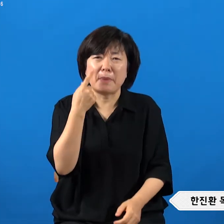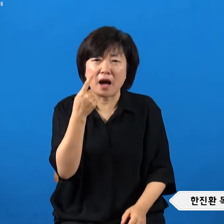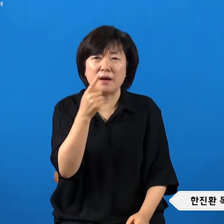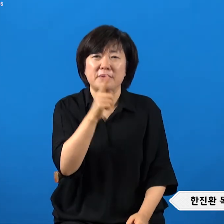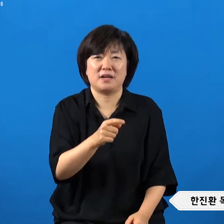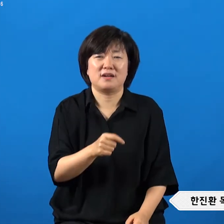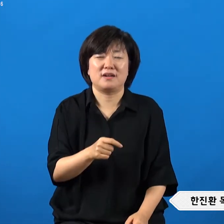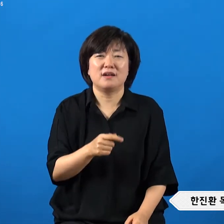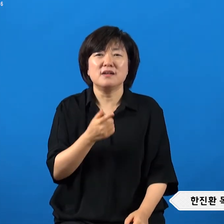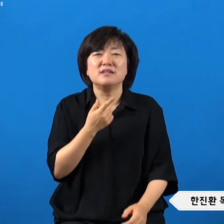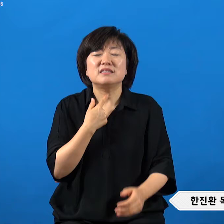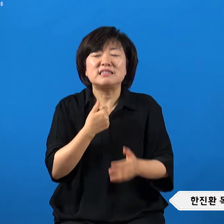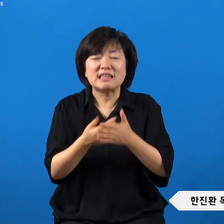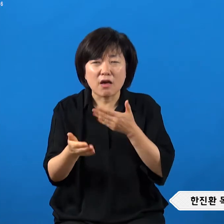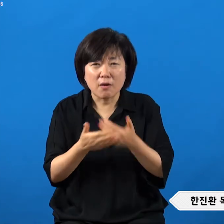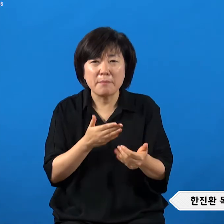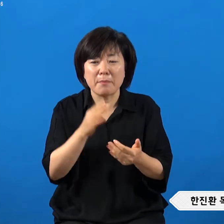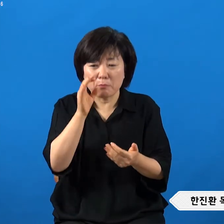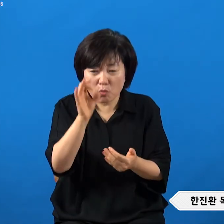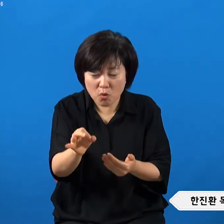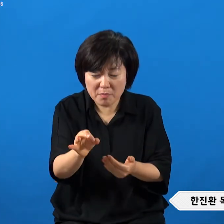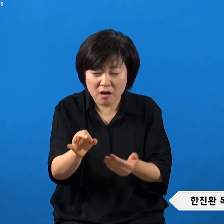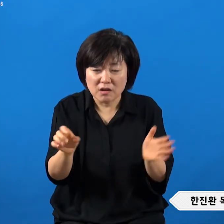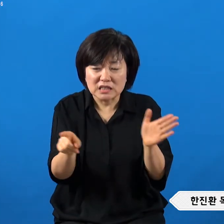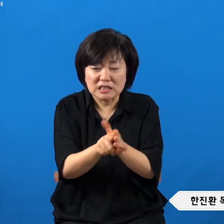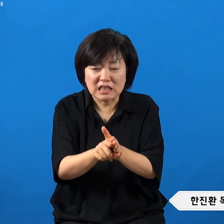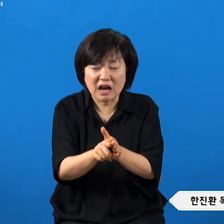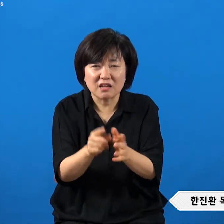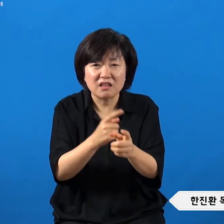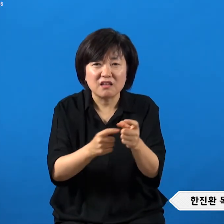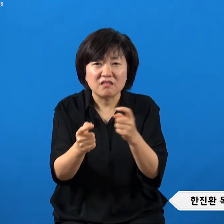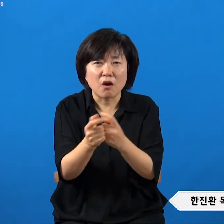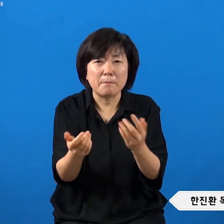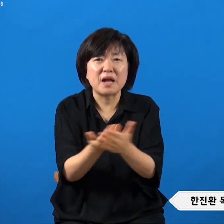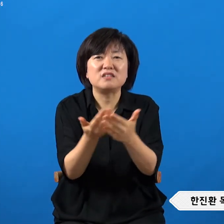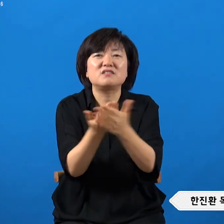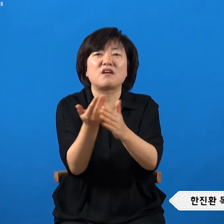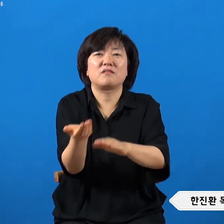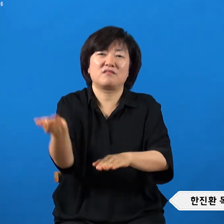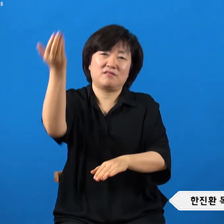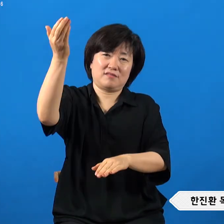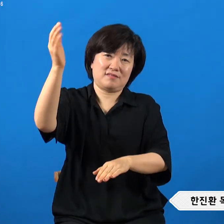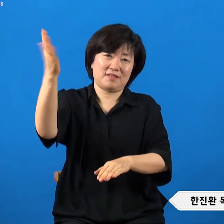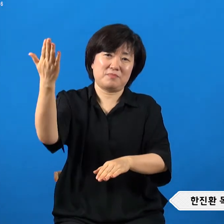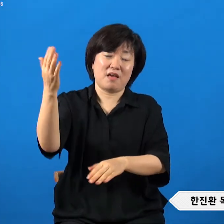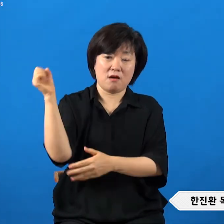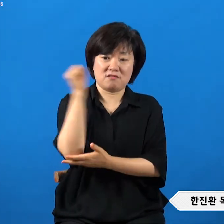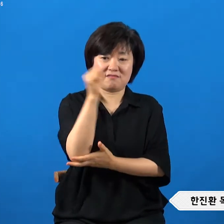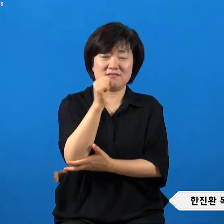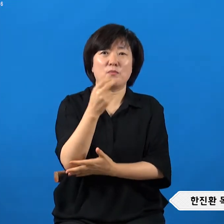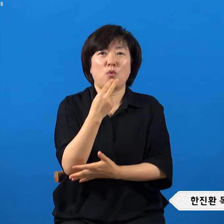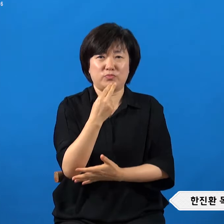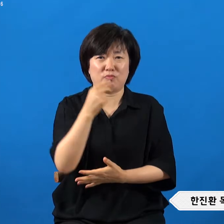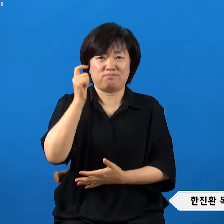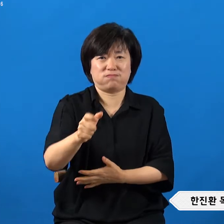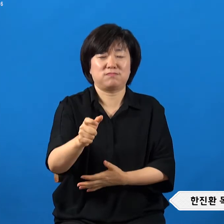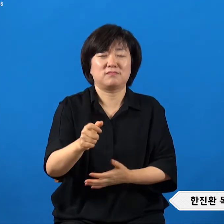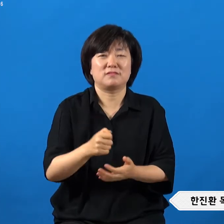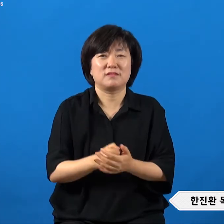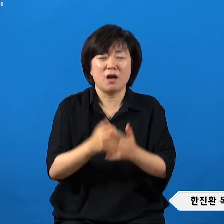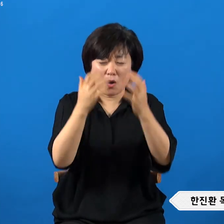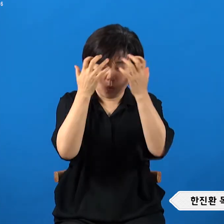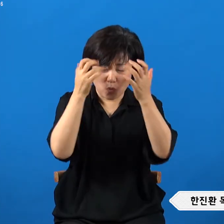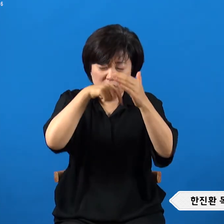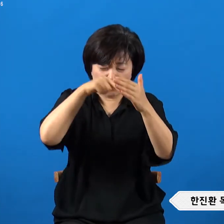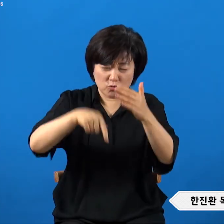체험을 통해서 알게 되면 신앙은 한 단계 더 높은 단계로 올라가게 됩니다. 이제는 흔들리지 않게 됩니다.